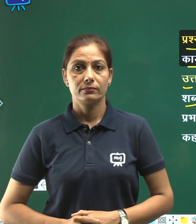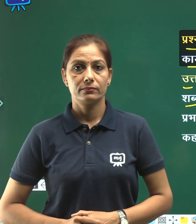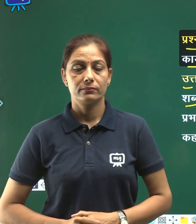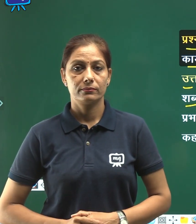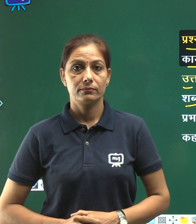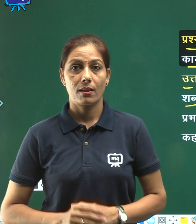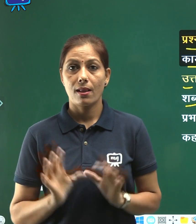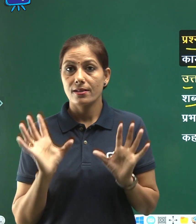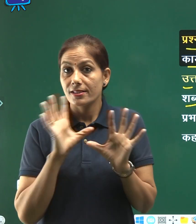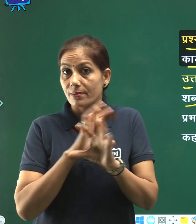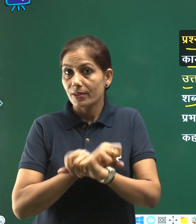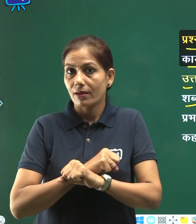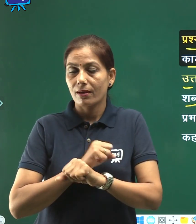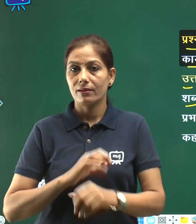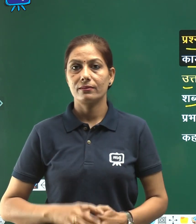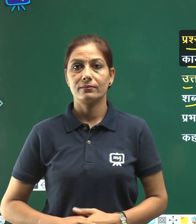चमत्कार